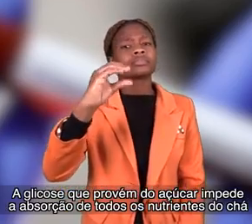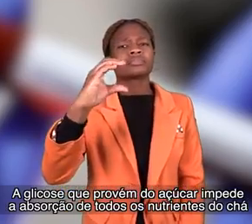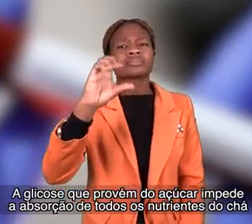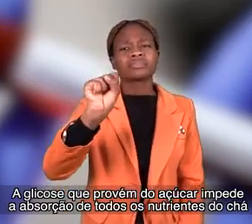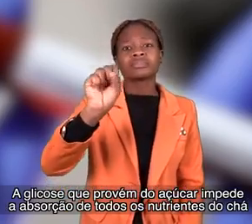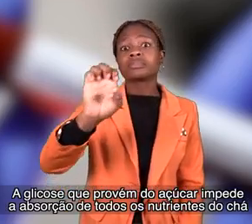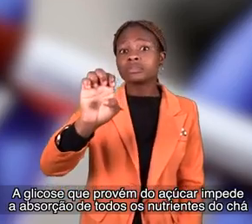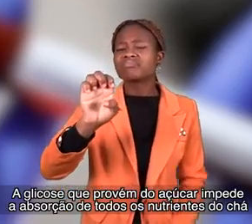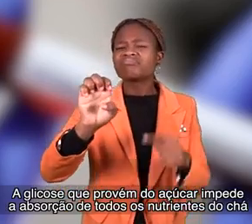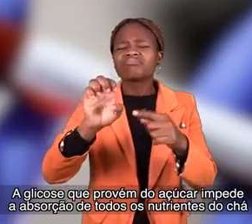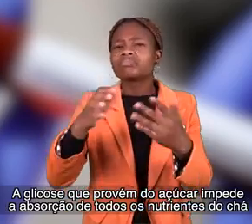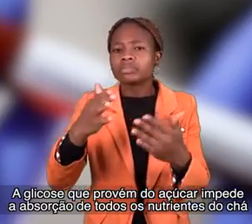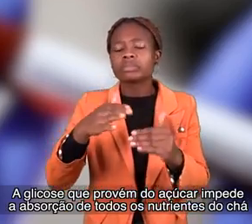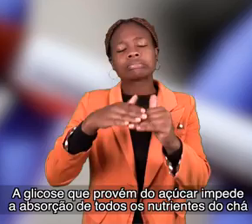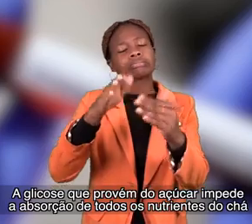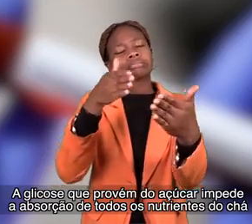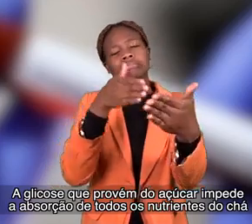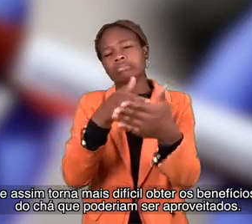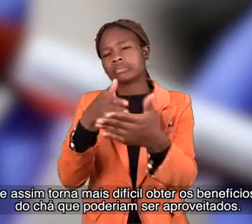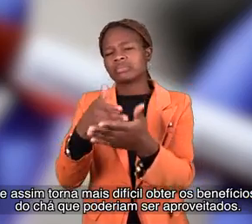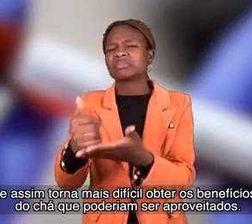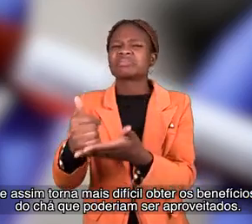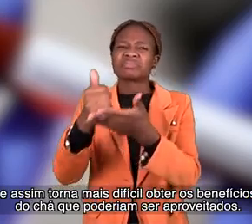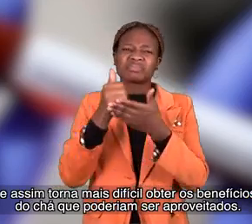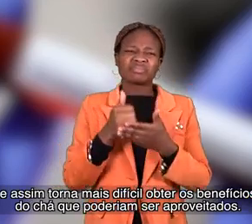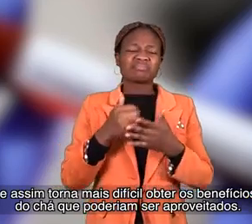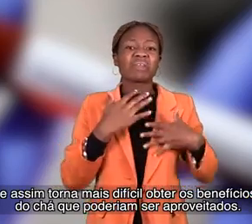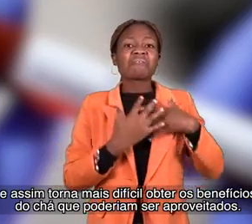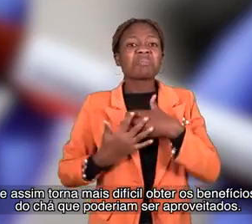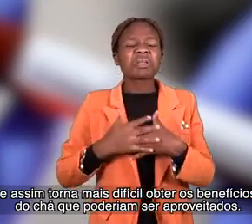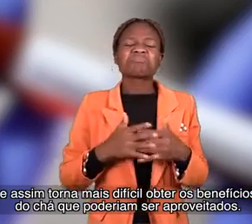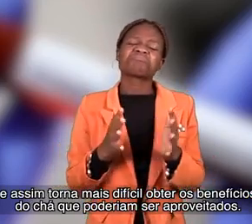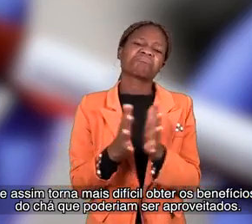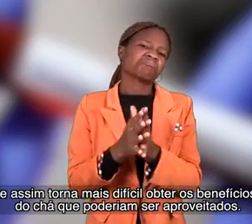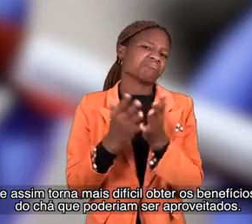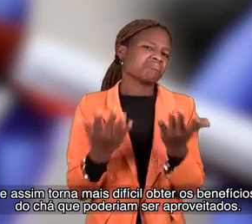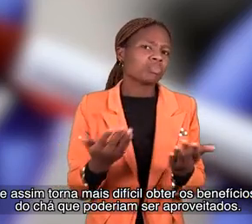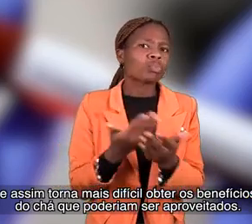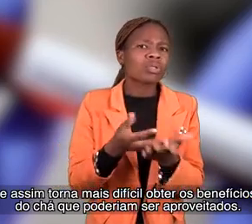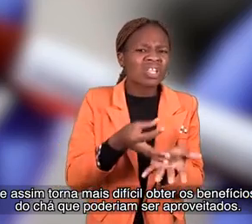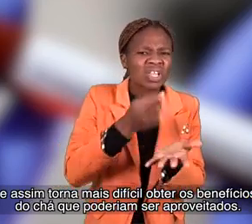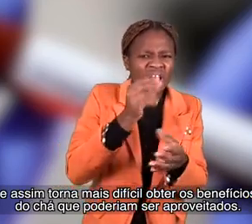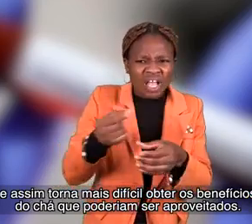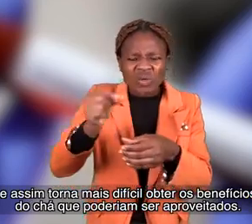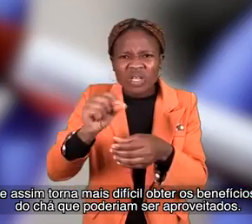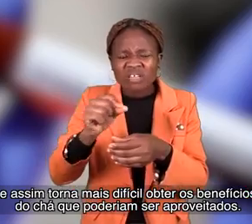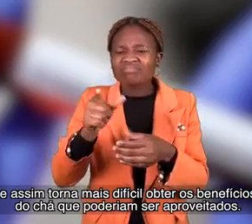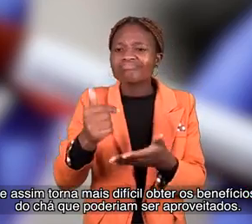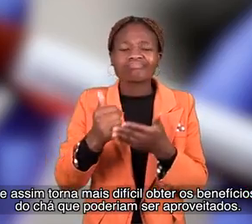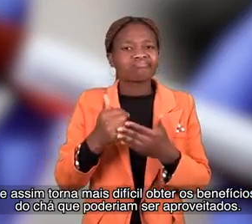de todos os nutrientes do chá e assim torna mais difícil obter os benefícios do chá que poderiam ser